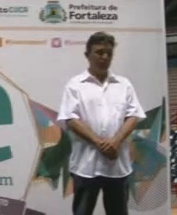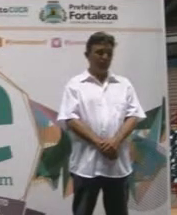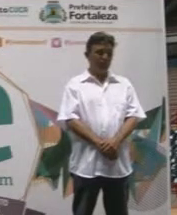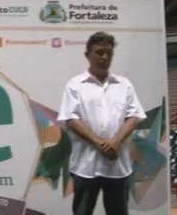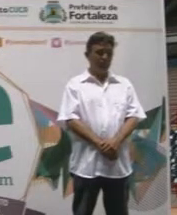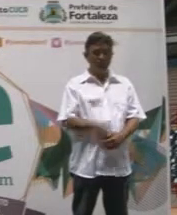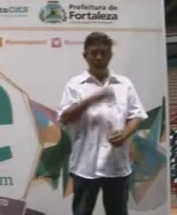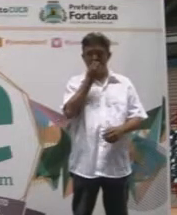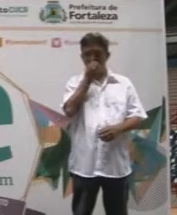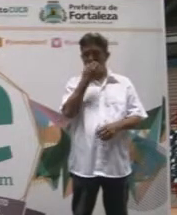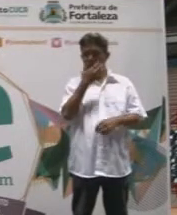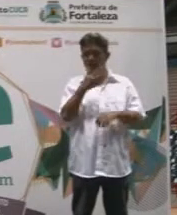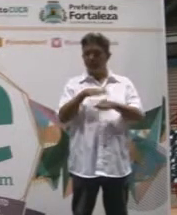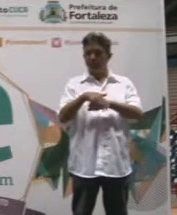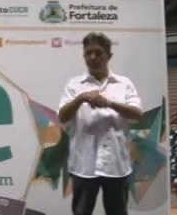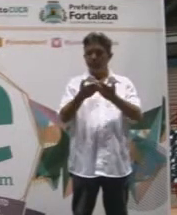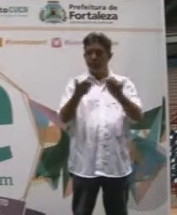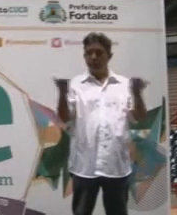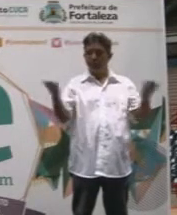Pessoal, boa noite.